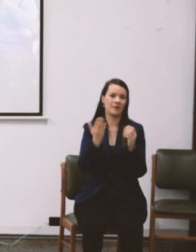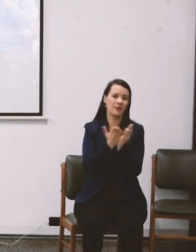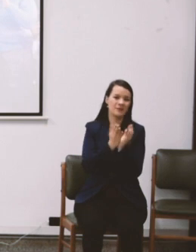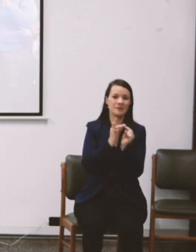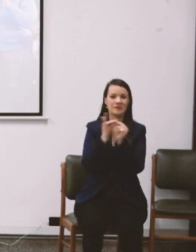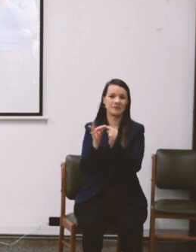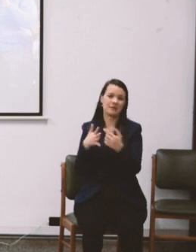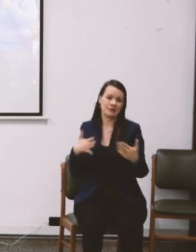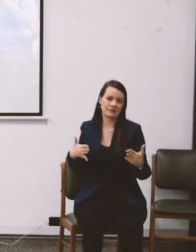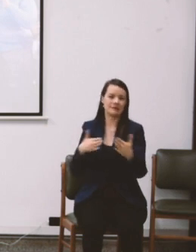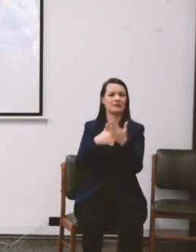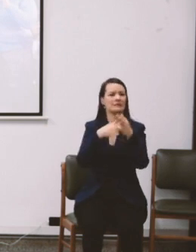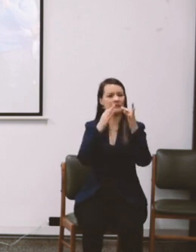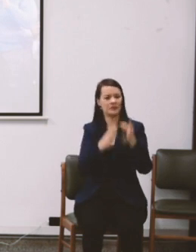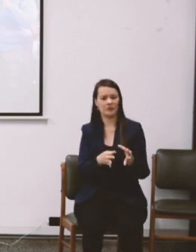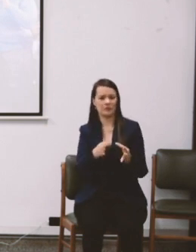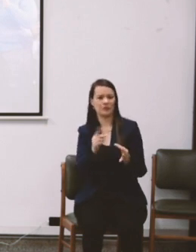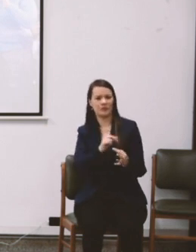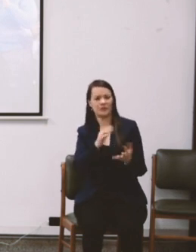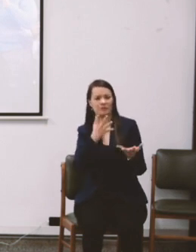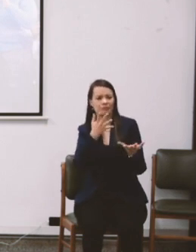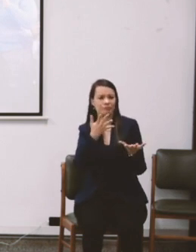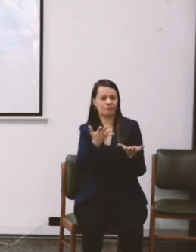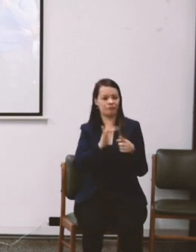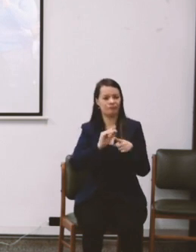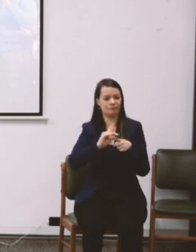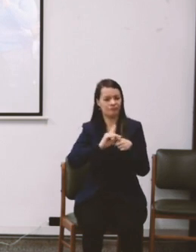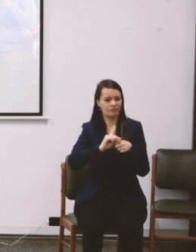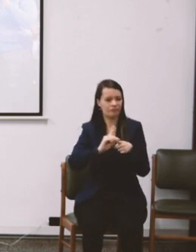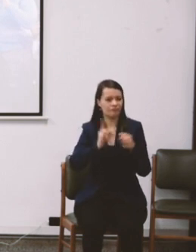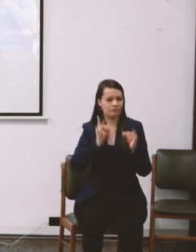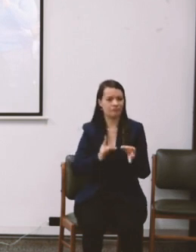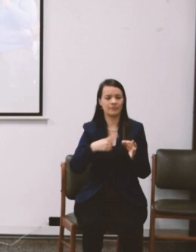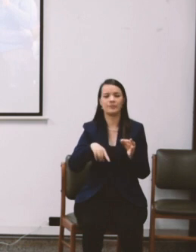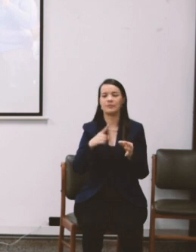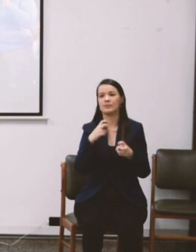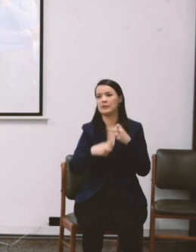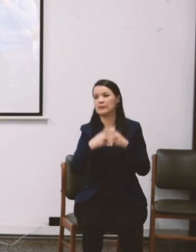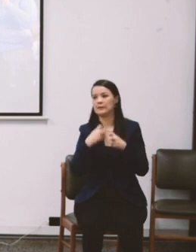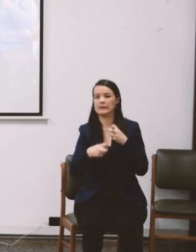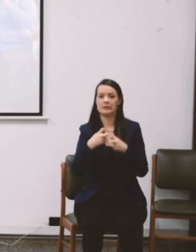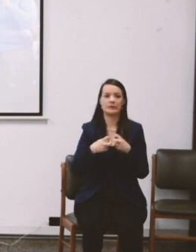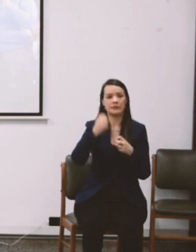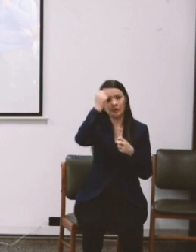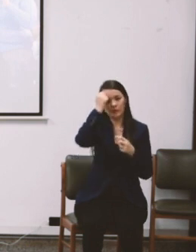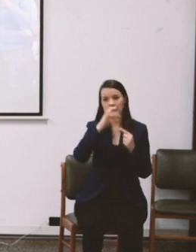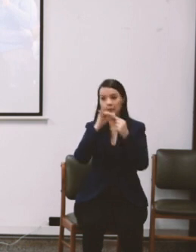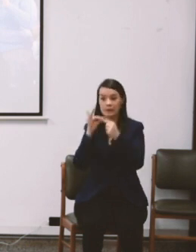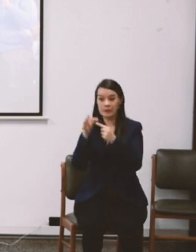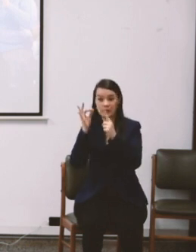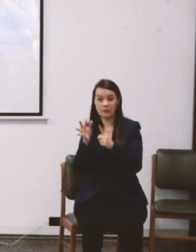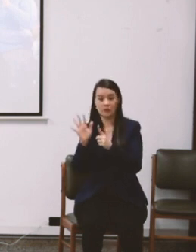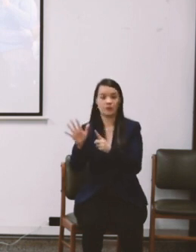especial como campo de saber. La diferencia y las dificultades que hay en esa distinción entre la educación especial como campo